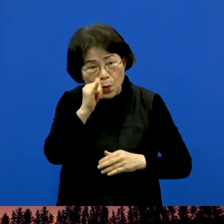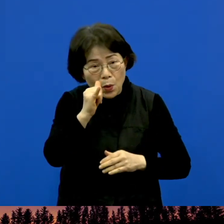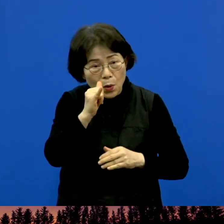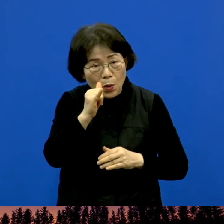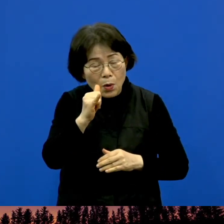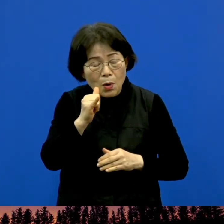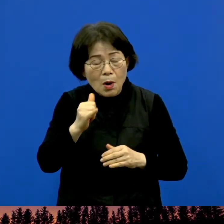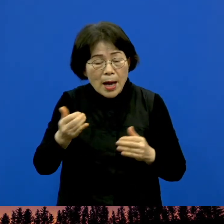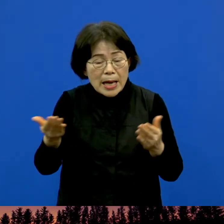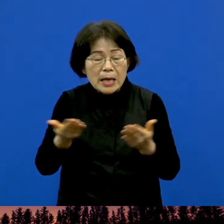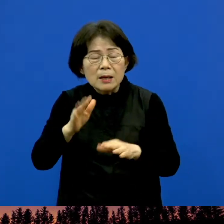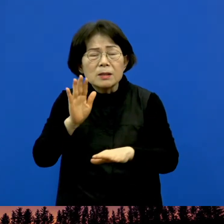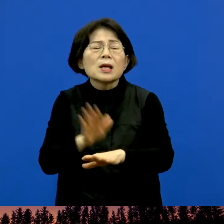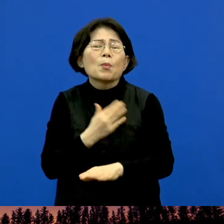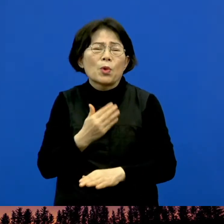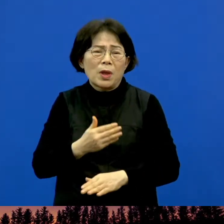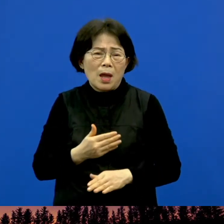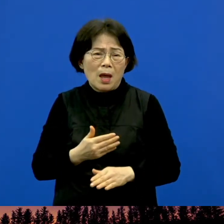못해.